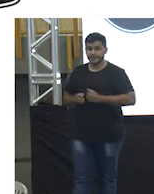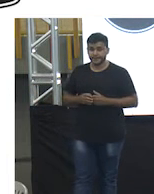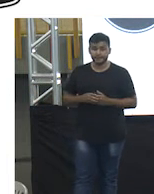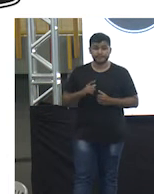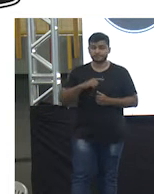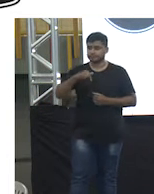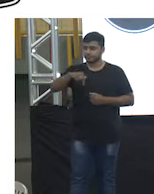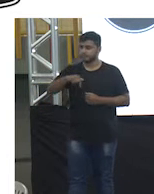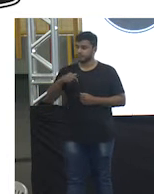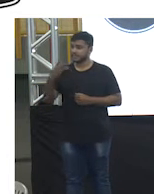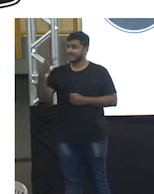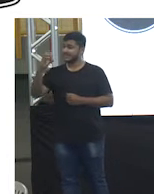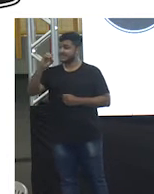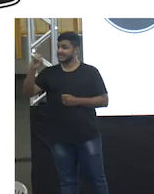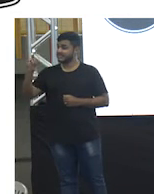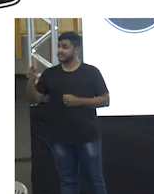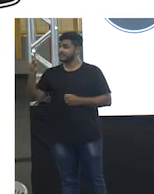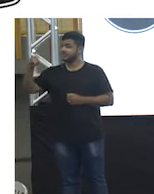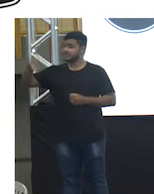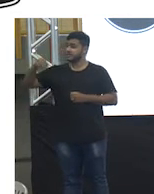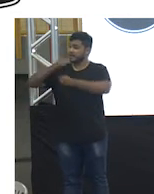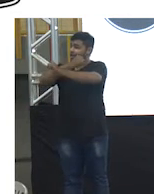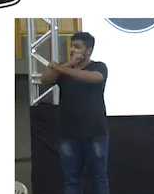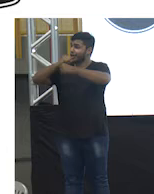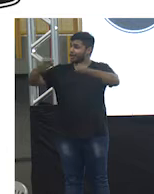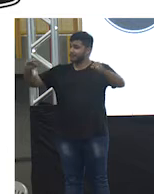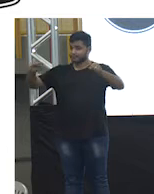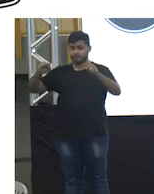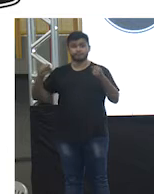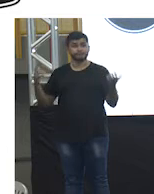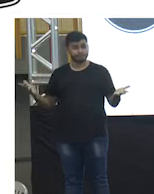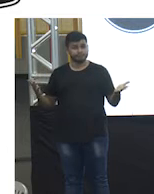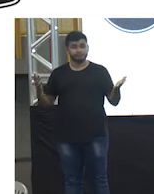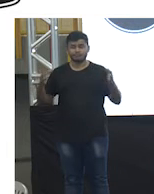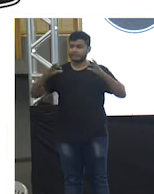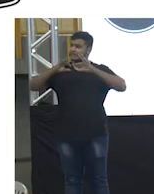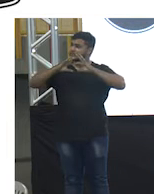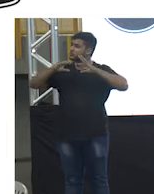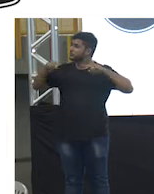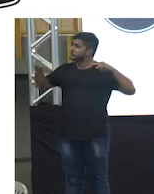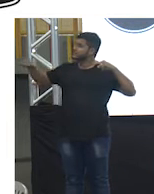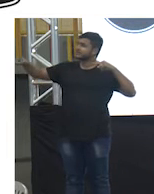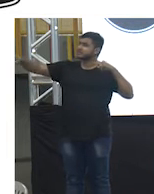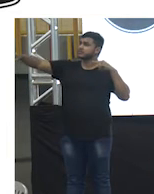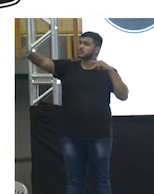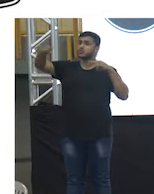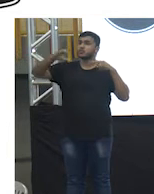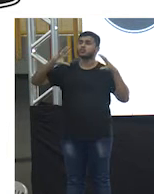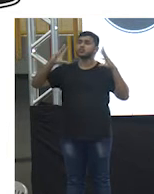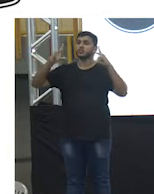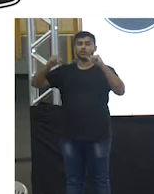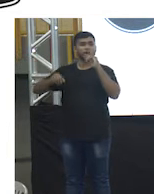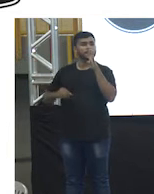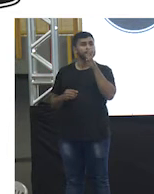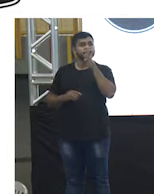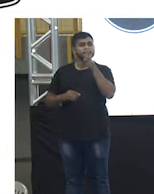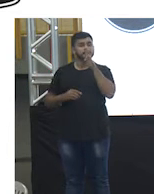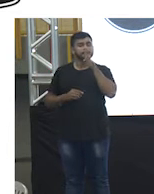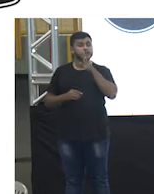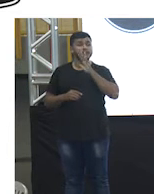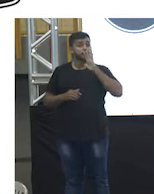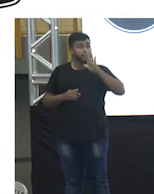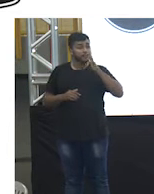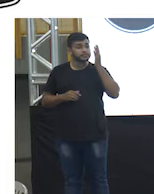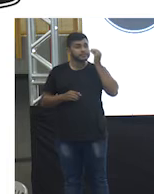tem mais de 300 quilômetros quadrados, uma cidade muito grande. Se você se der o trabalho